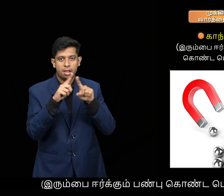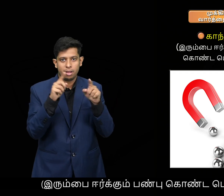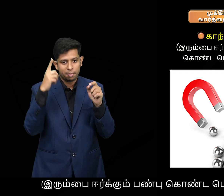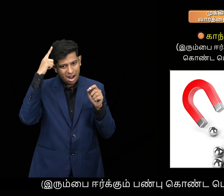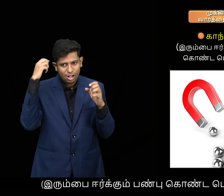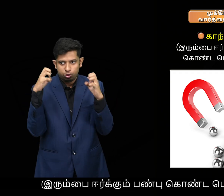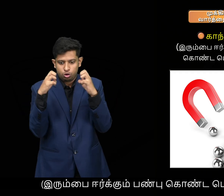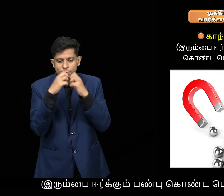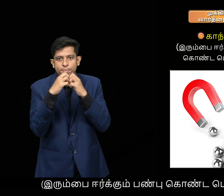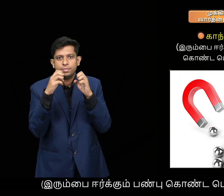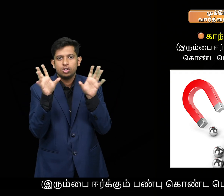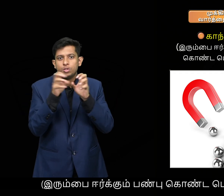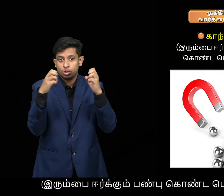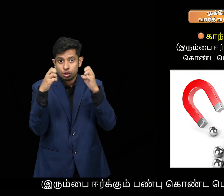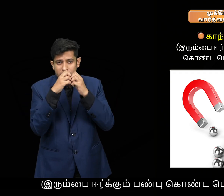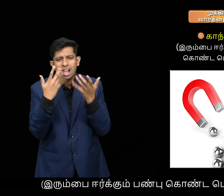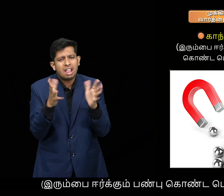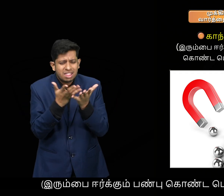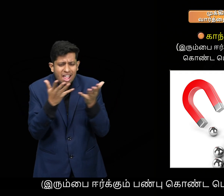அதாவது இரும்பை ஈர்க்கும் பண்பு கொண்ட பொருட்கள்.